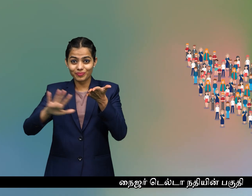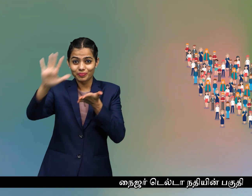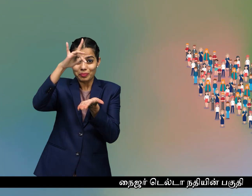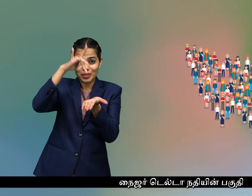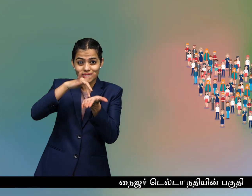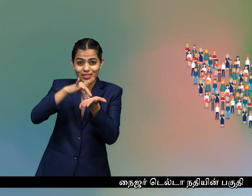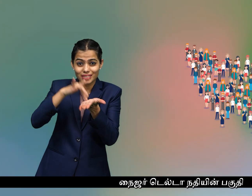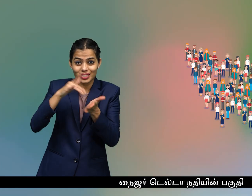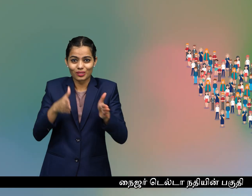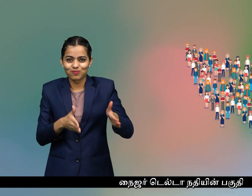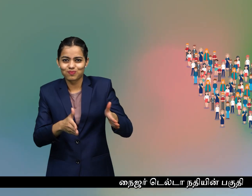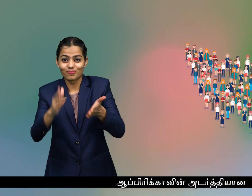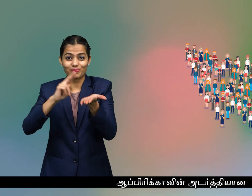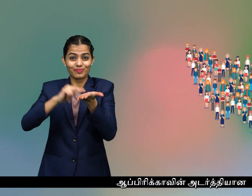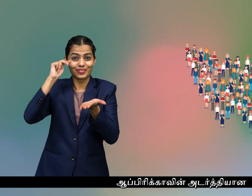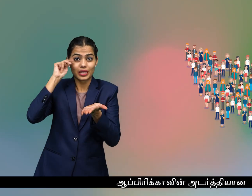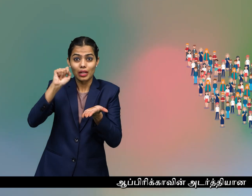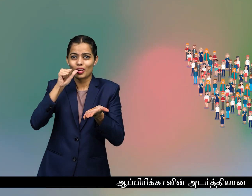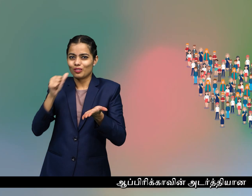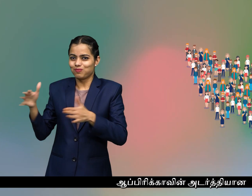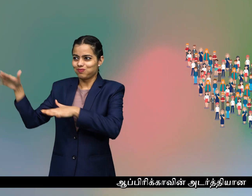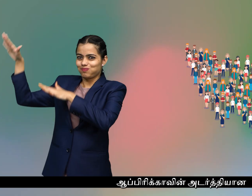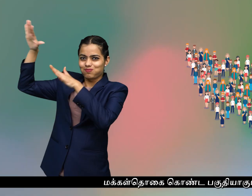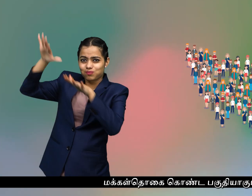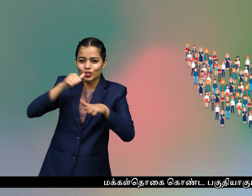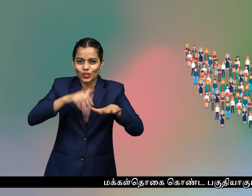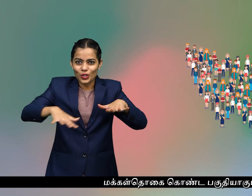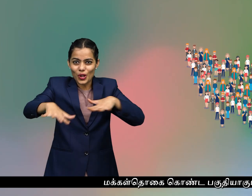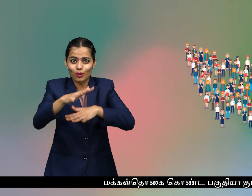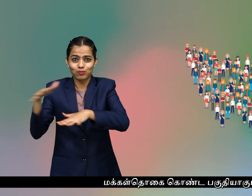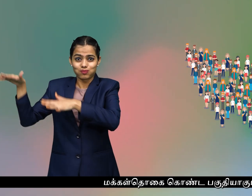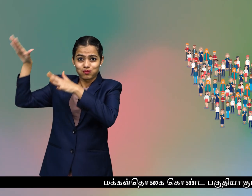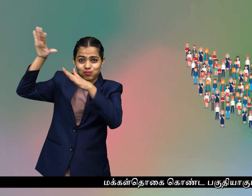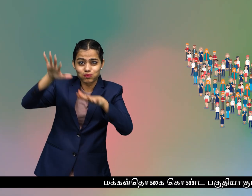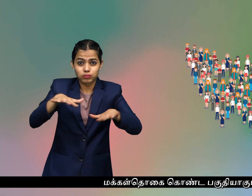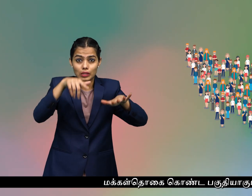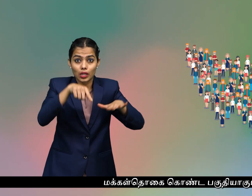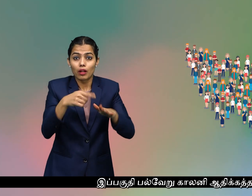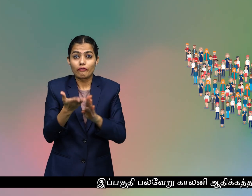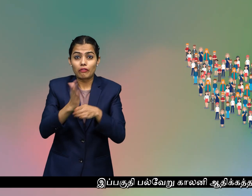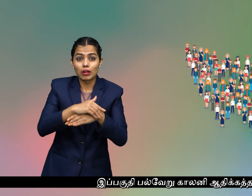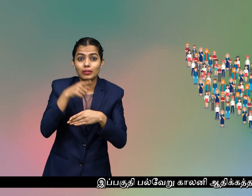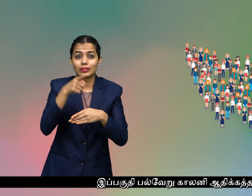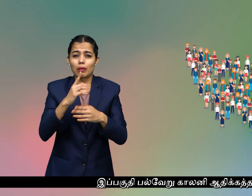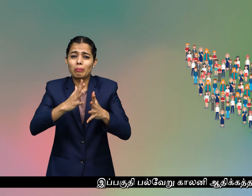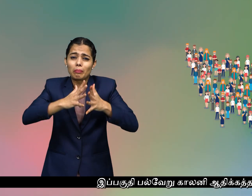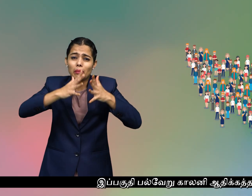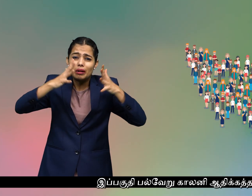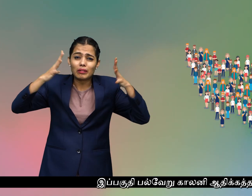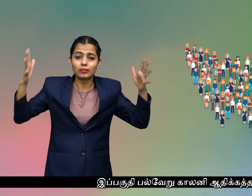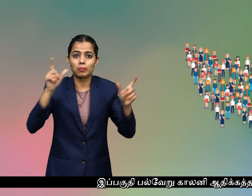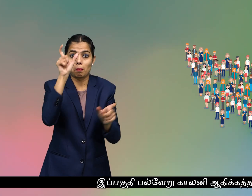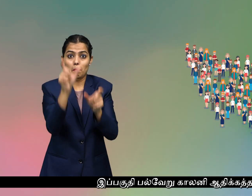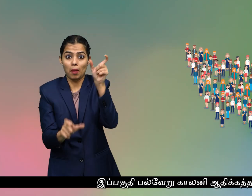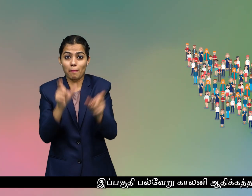நைஜர் டெல்டா நதியின் பகுதி ஆப்பிரிக்காவின் அடர்த்தியான மக்கள் தொகை கொண்ட பகுதியாகும். இப்பகுதி